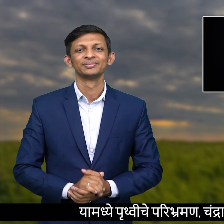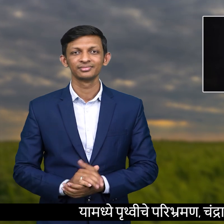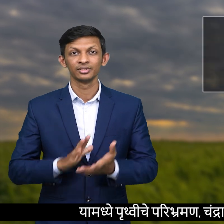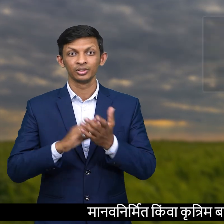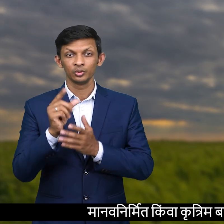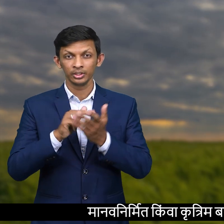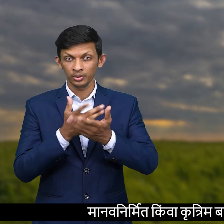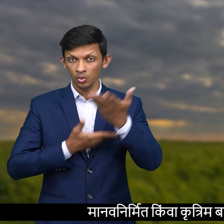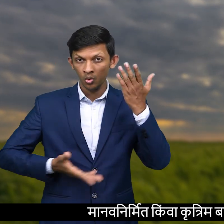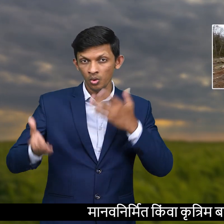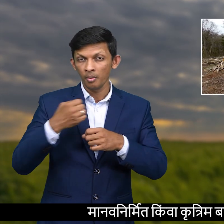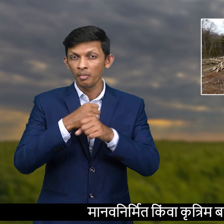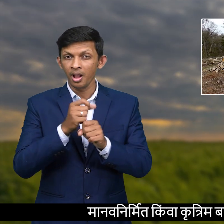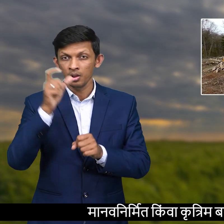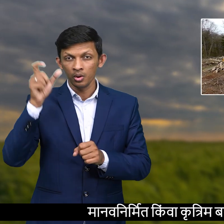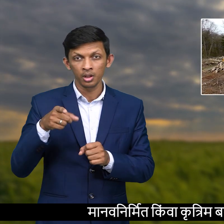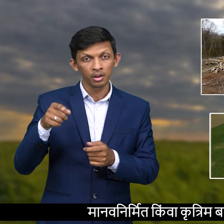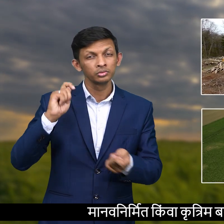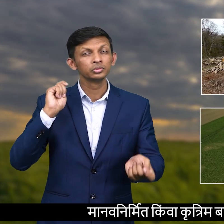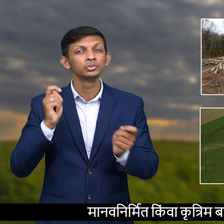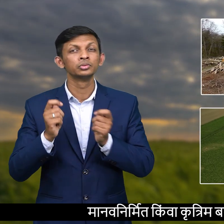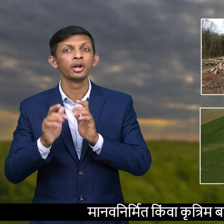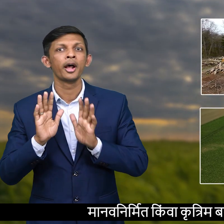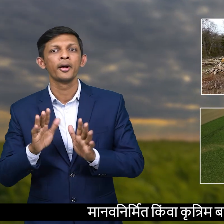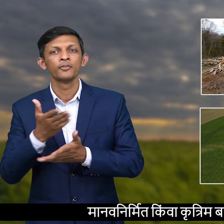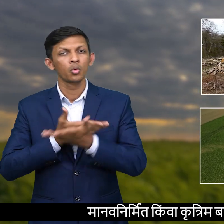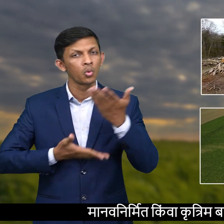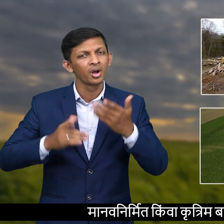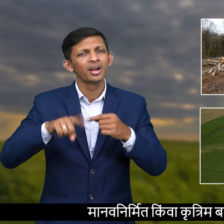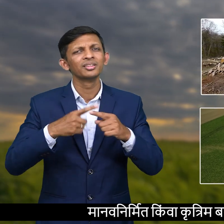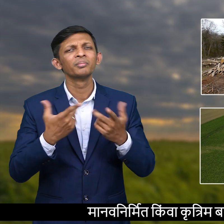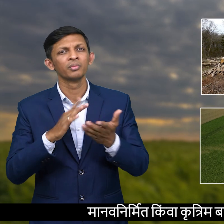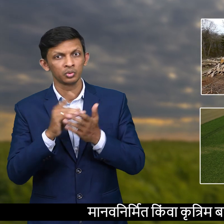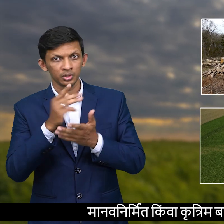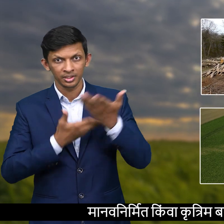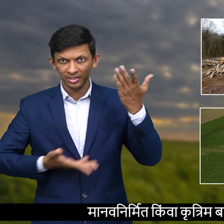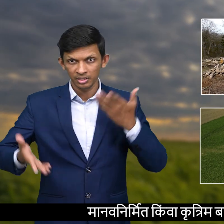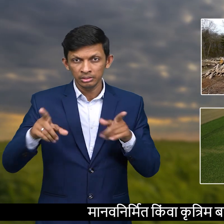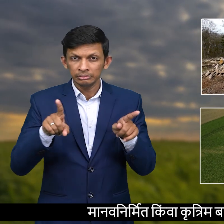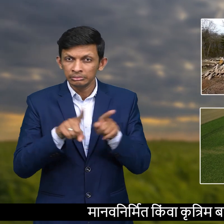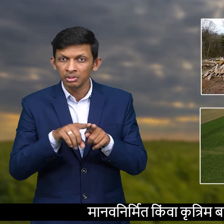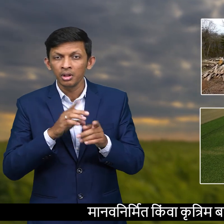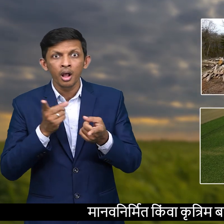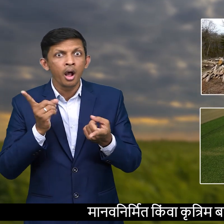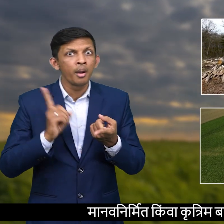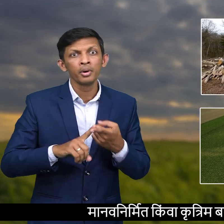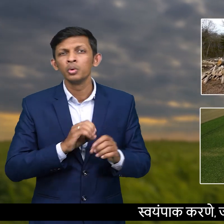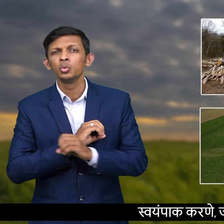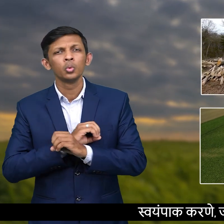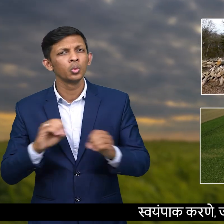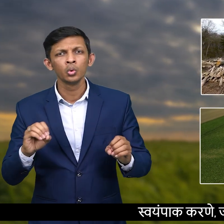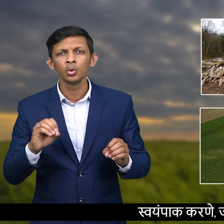आहे. मानवनिर्मित किंवा कृत्रिम बदल हे मानवांनी घडवलेले बदल आहेत आणि